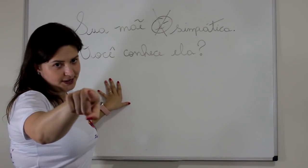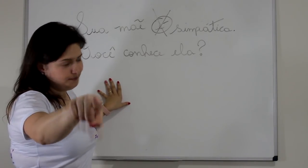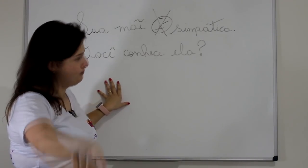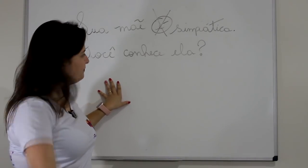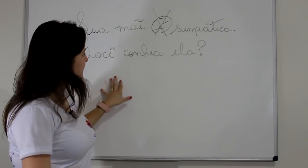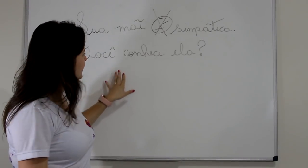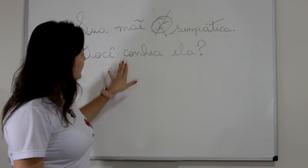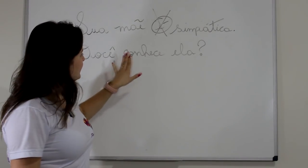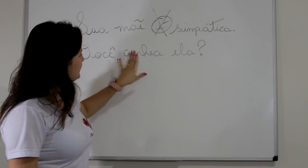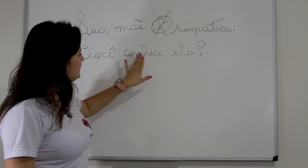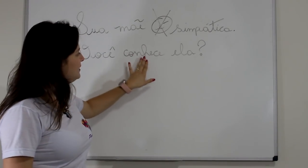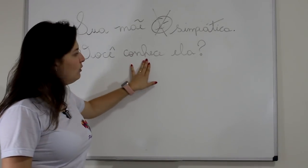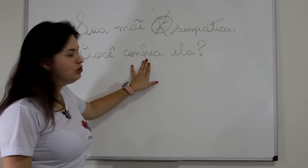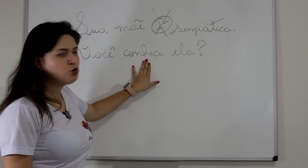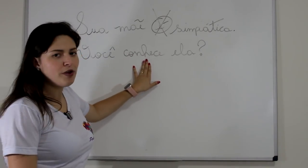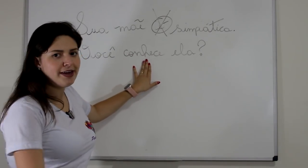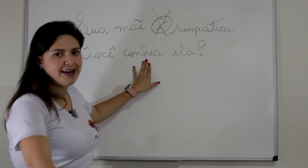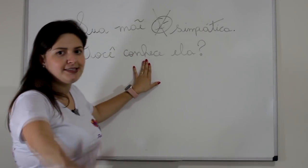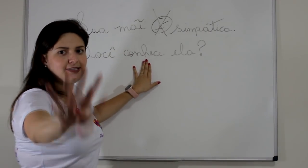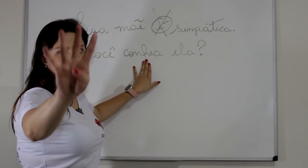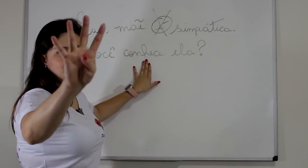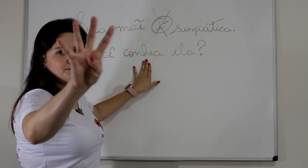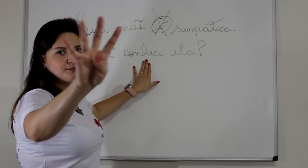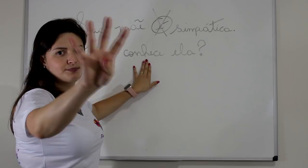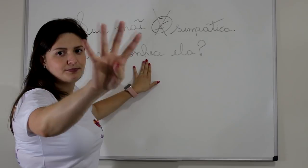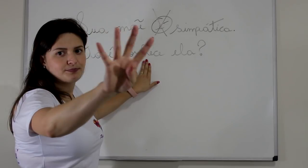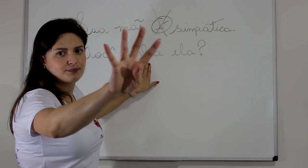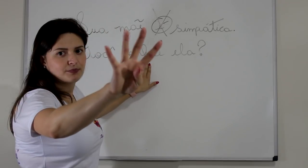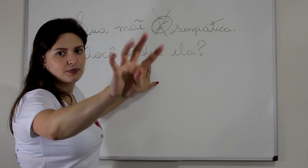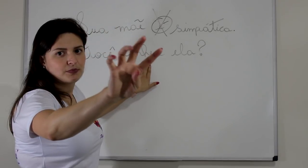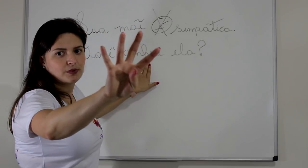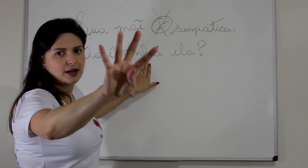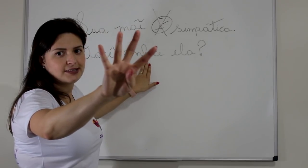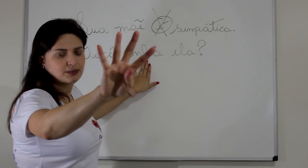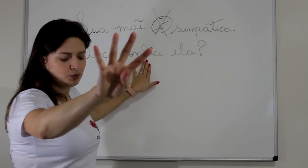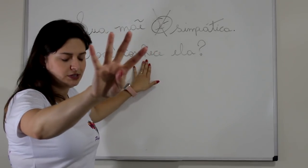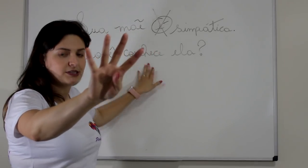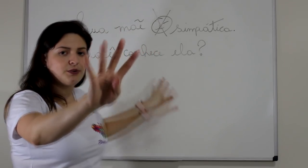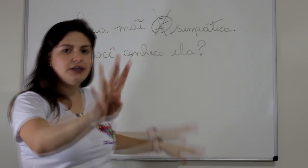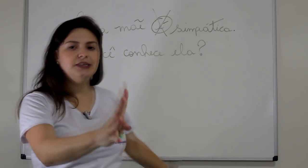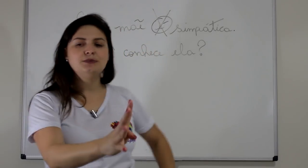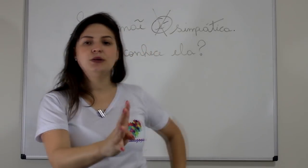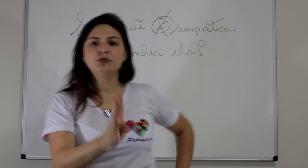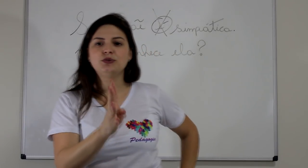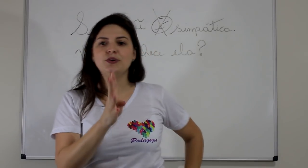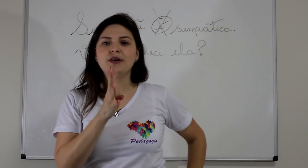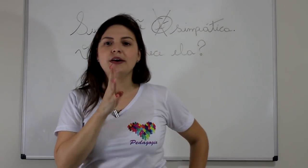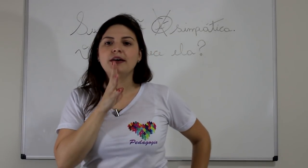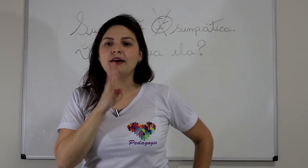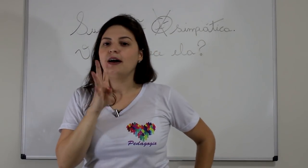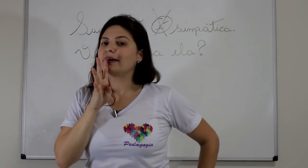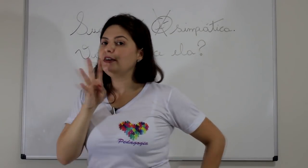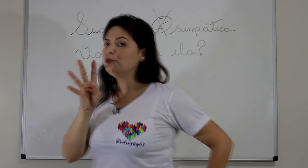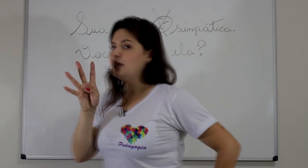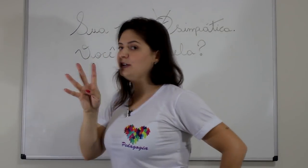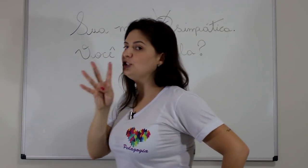Você. Sinal de conhece. Essa posição aqui das mãos. Aqui no queixo,